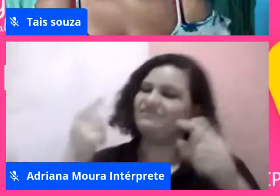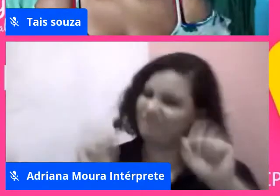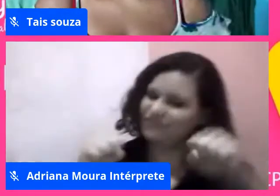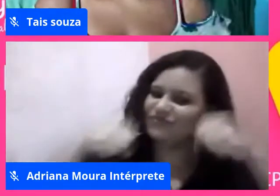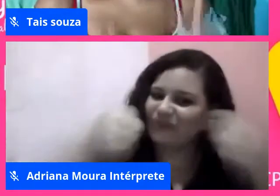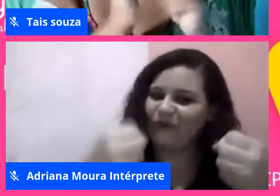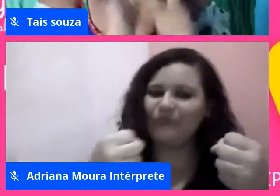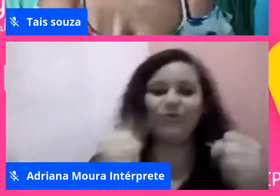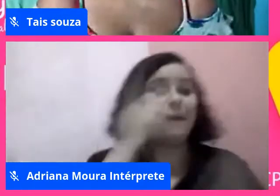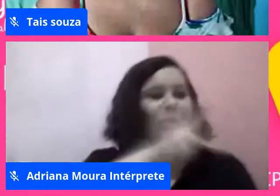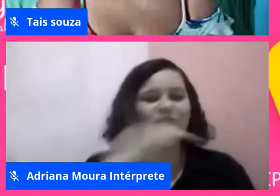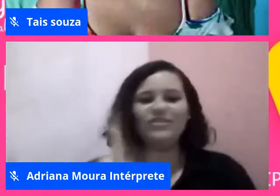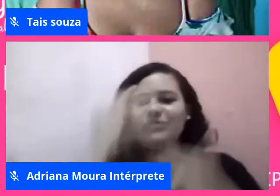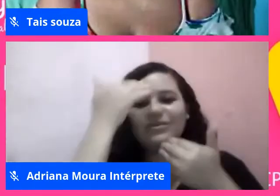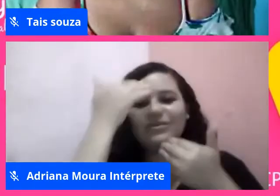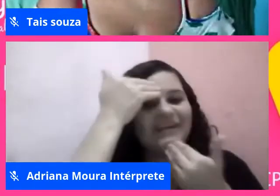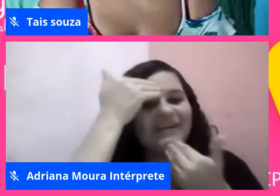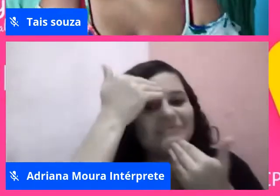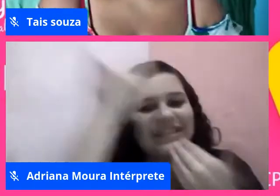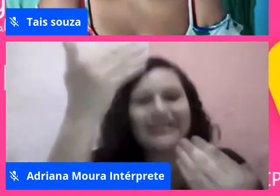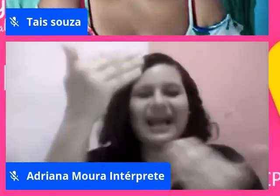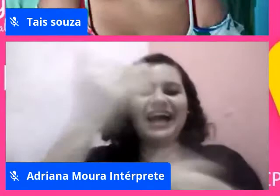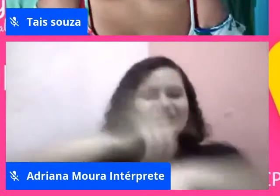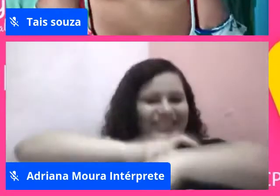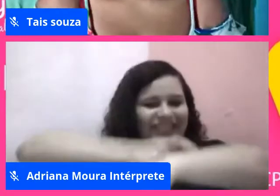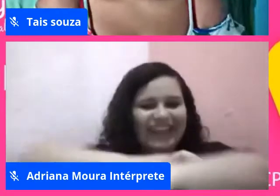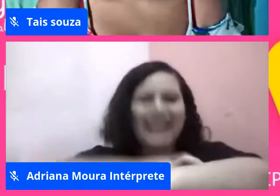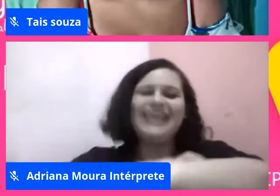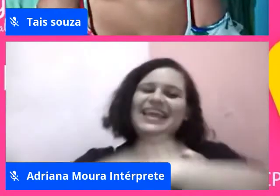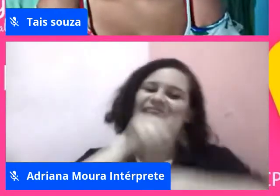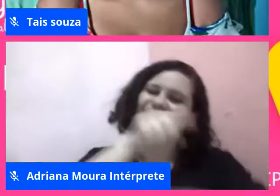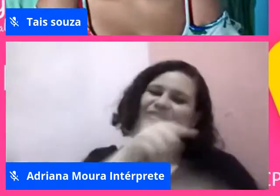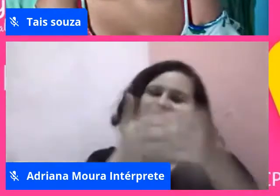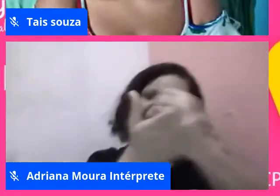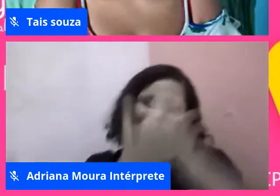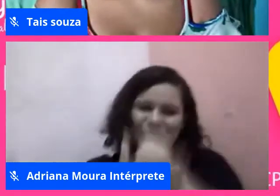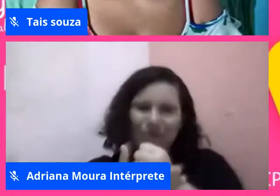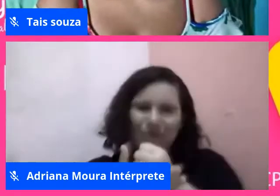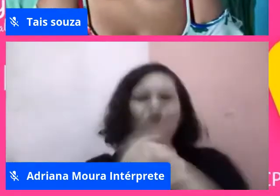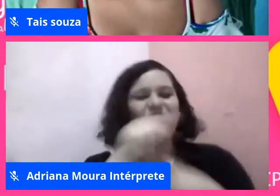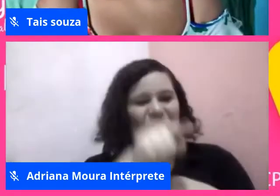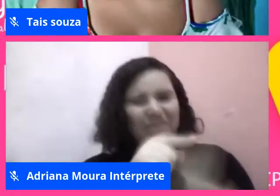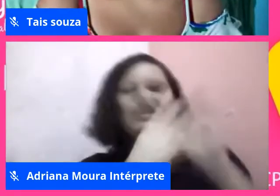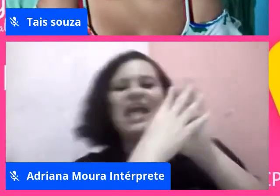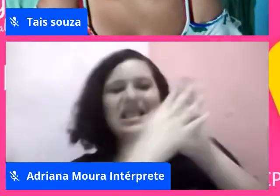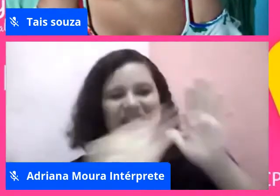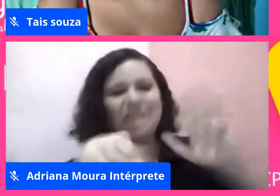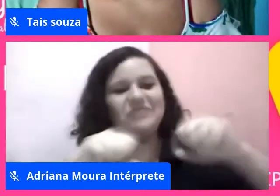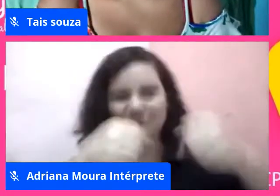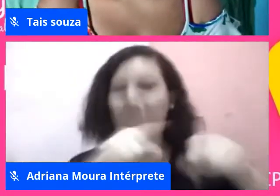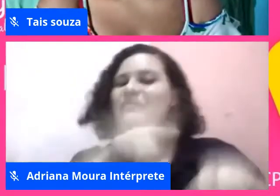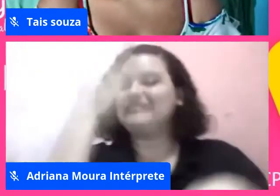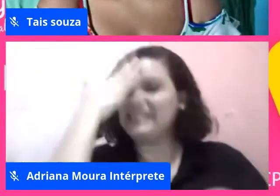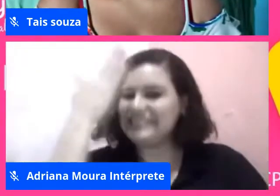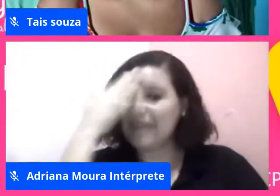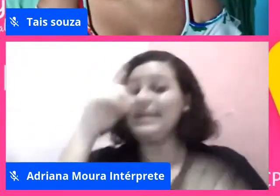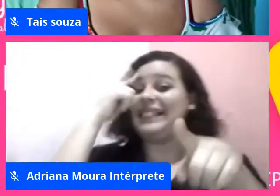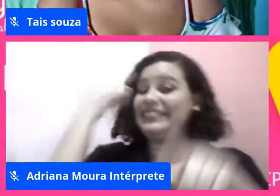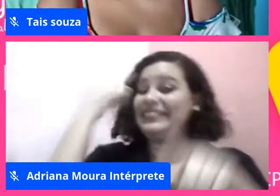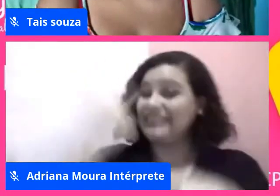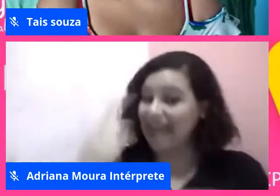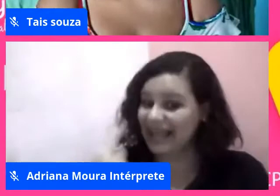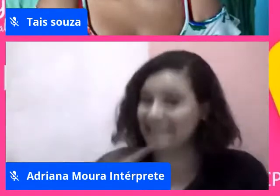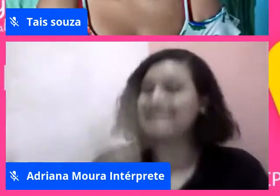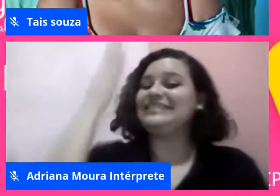está posto. Mais do que nunca está, né? Tá aí, né? Você sabe o que é isso todo dia. A gente sabe como funciona isso, tá